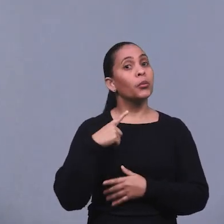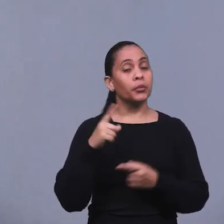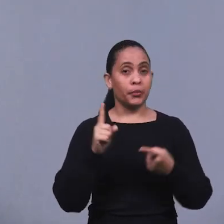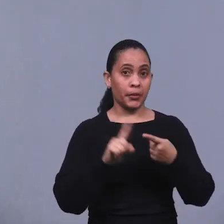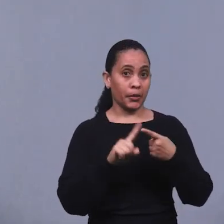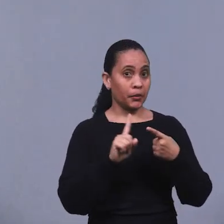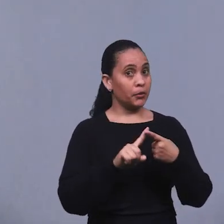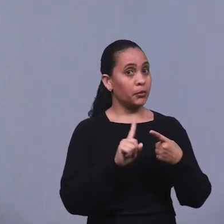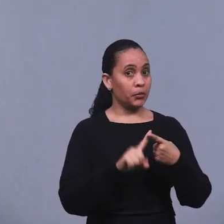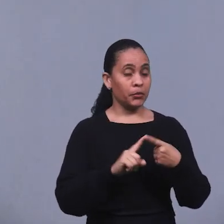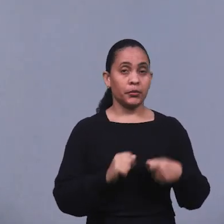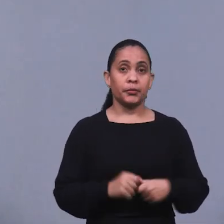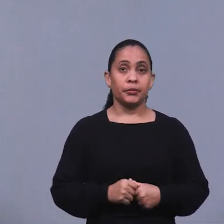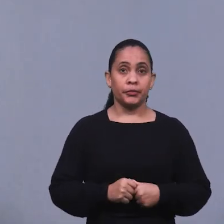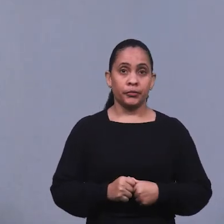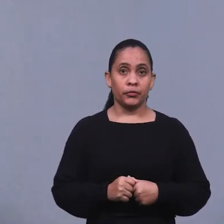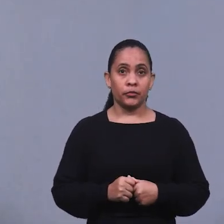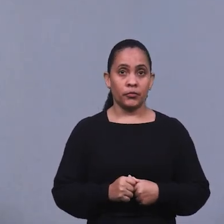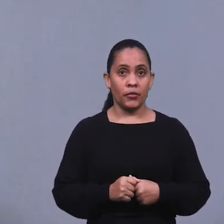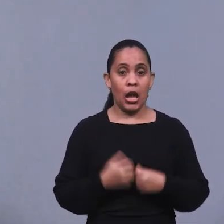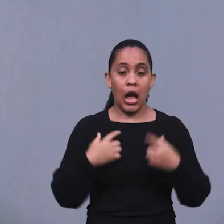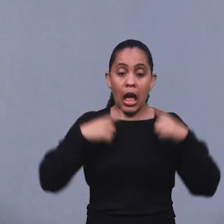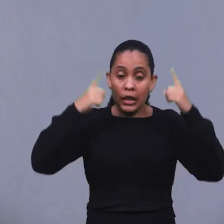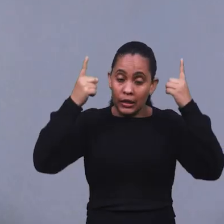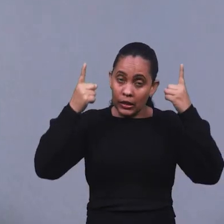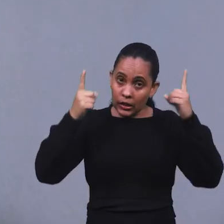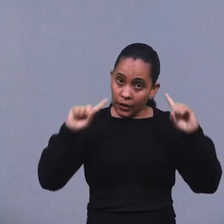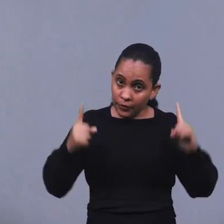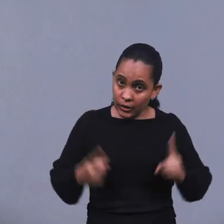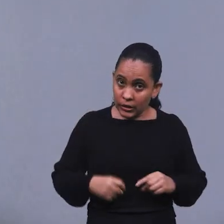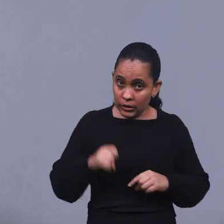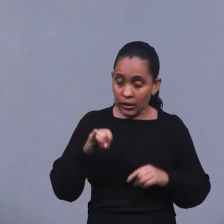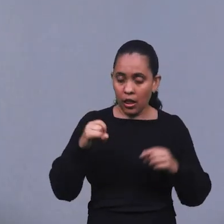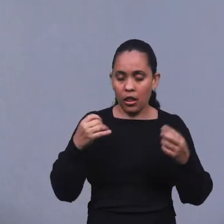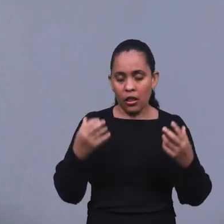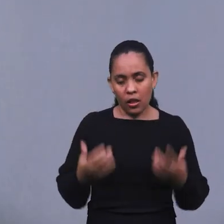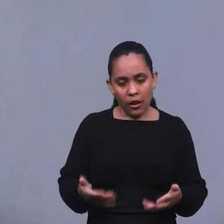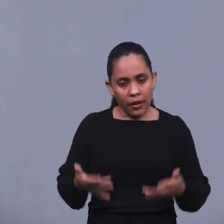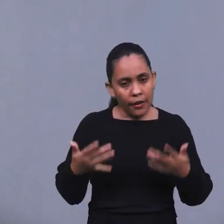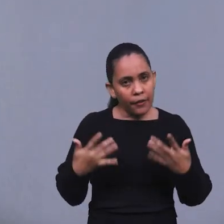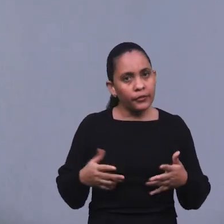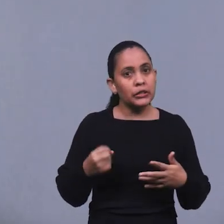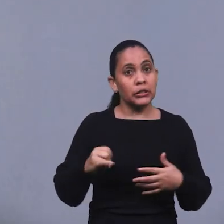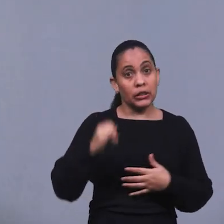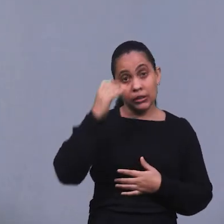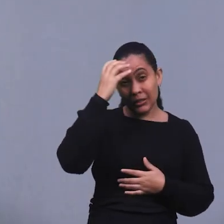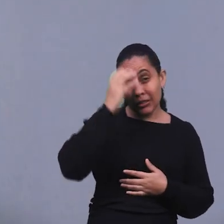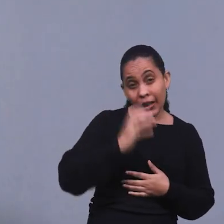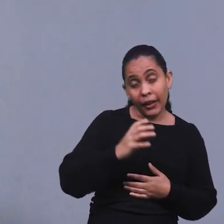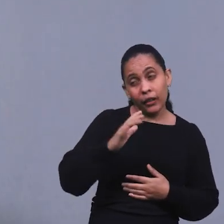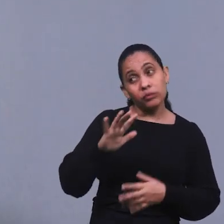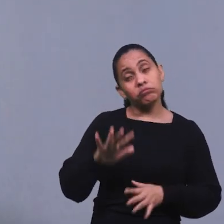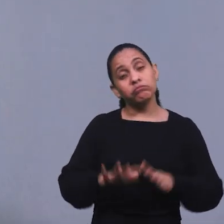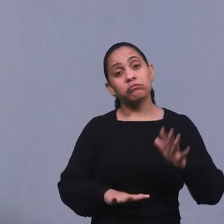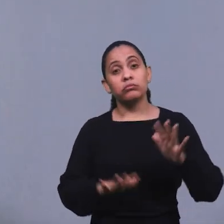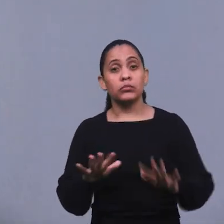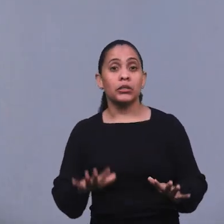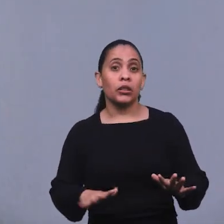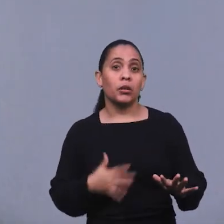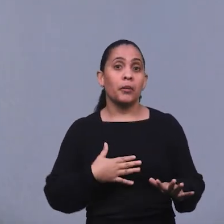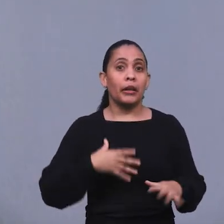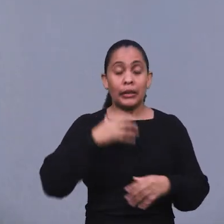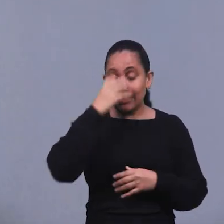em consideração, primeira coisa, o grau da deficiência, né? Se ela é leve, moderada e grave. Então, assim, quanto